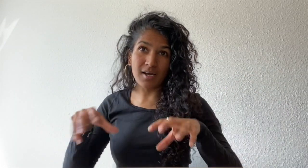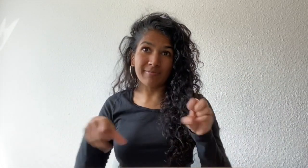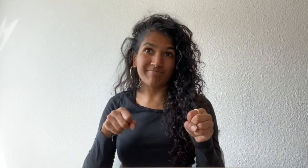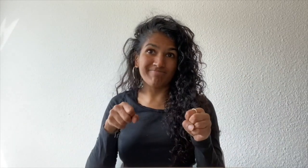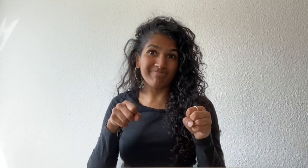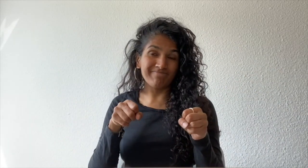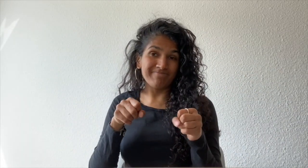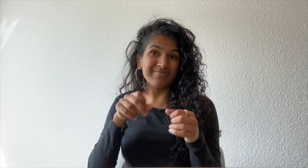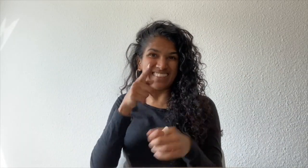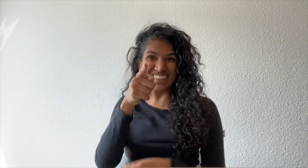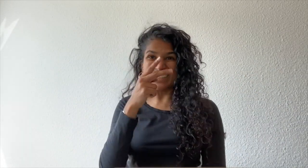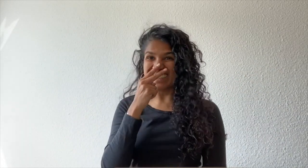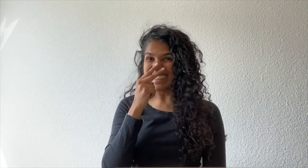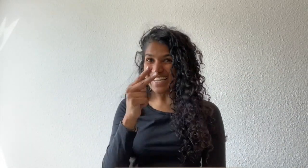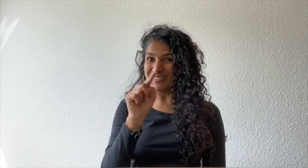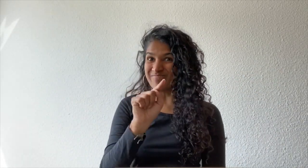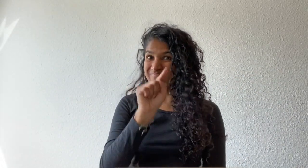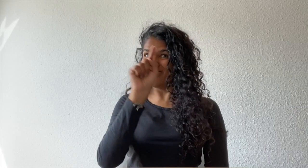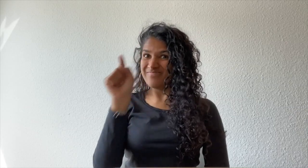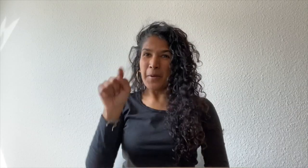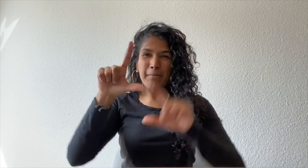Zwangsarbeit, Raub und Versklavung.